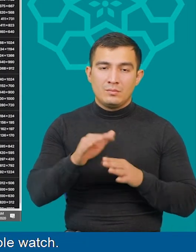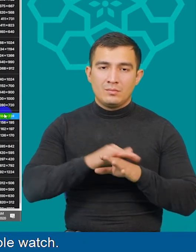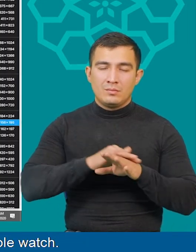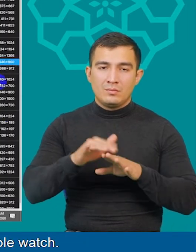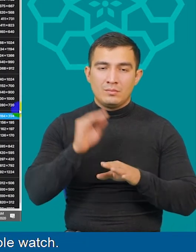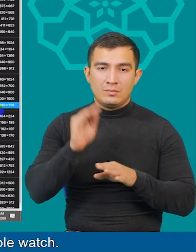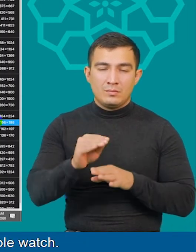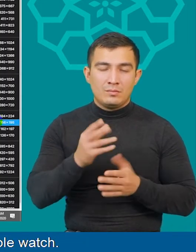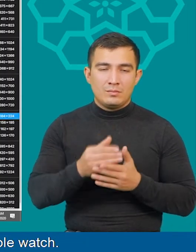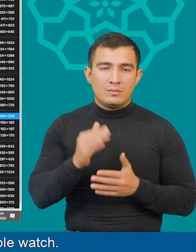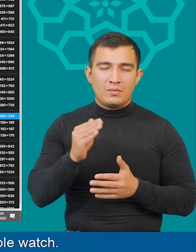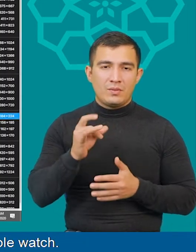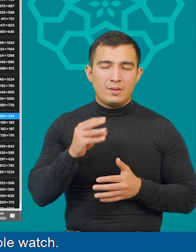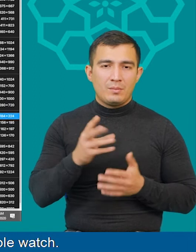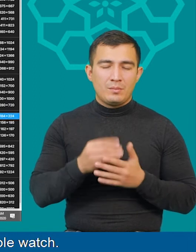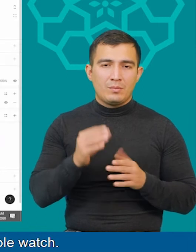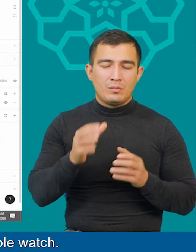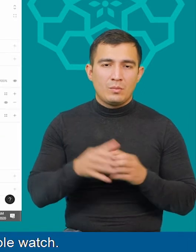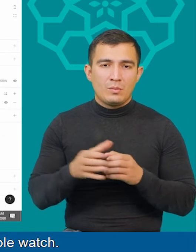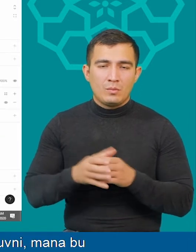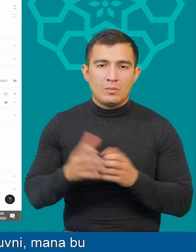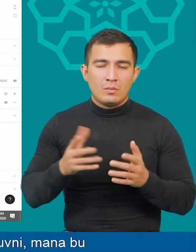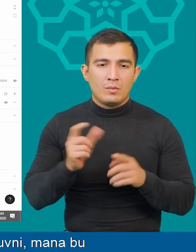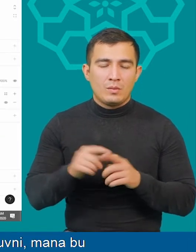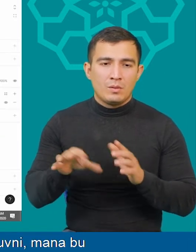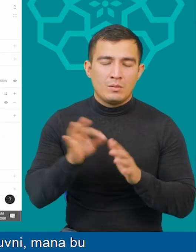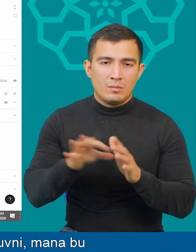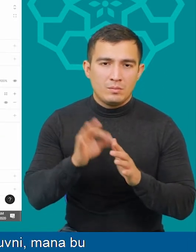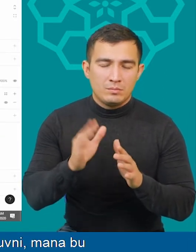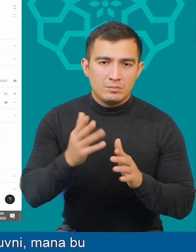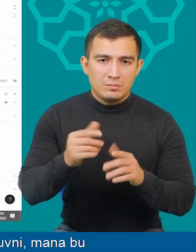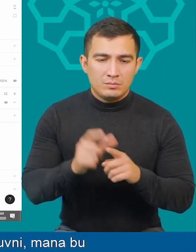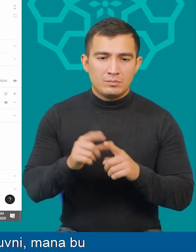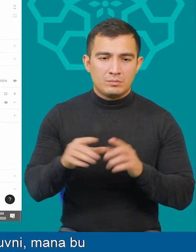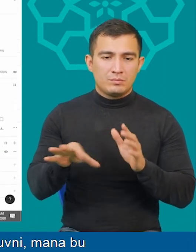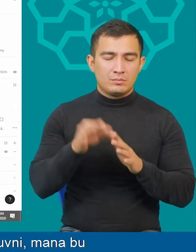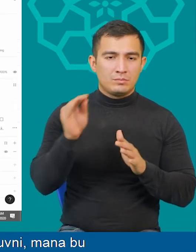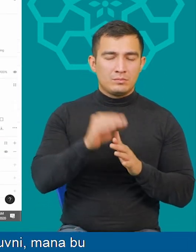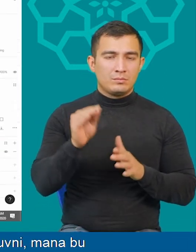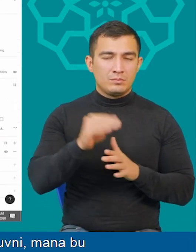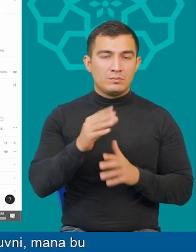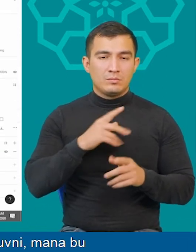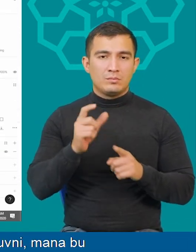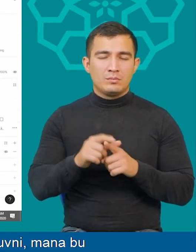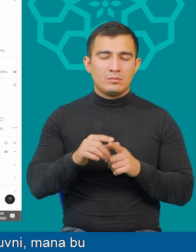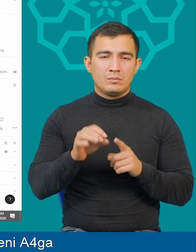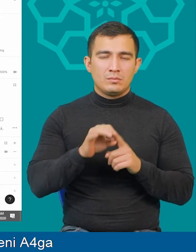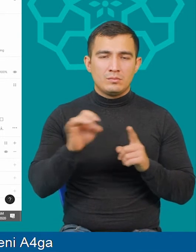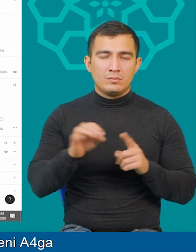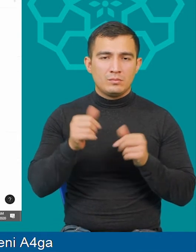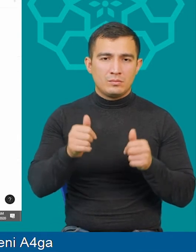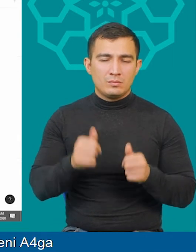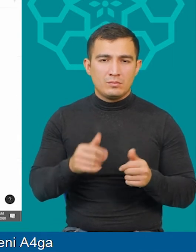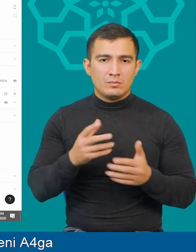frame turini tanlashimiz mumkin. Misol uchun Apple Watch. Apple Watchga o'tgandan keyin ko'rib turibsizlar, mana bu yozuvlarimni va mana bu